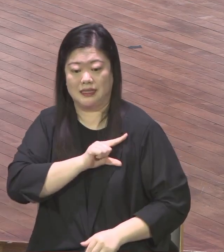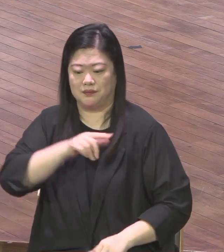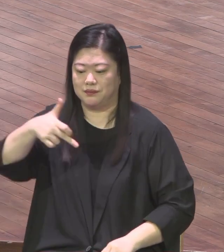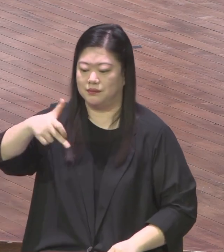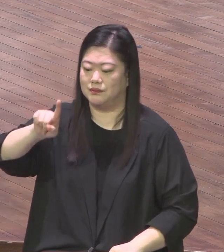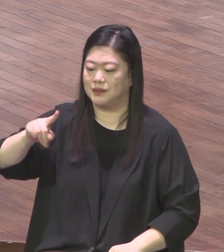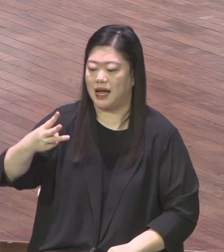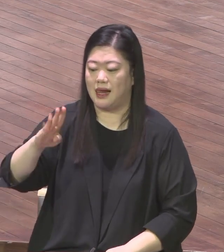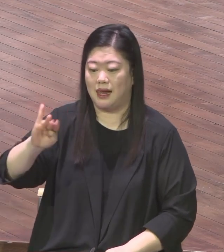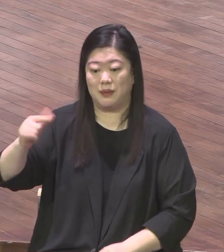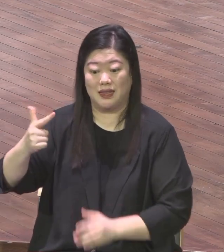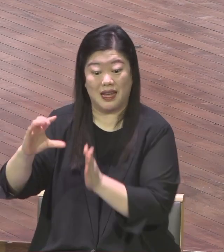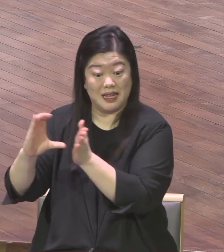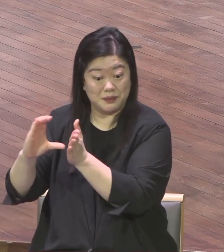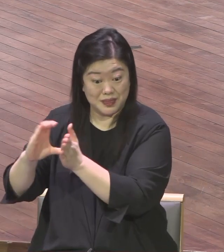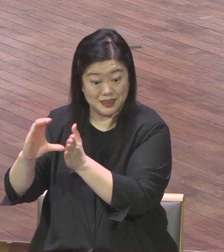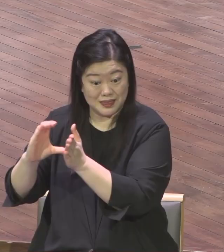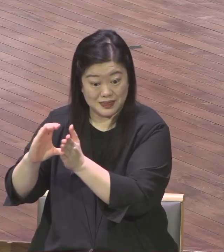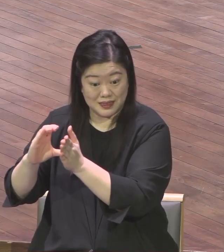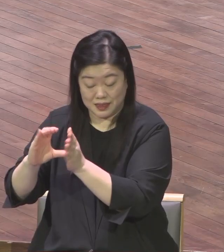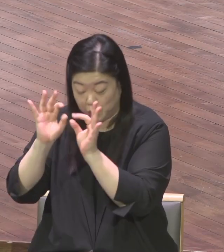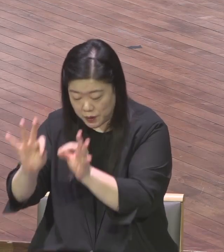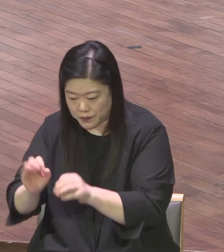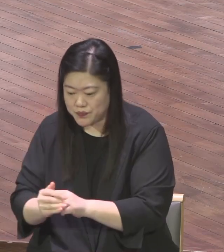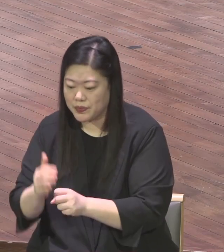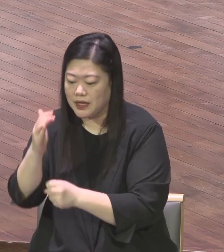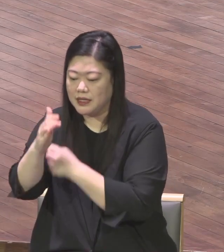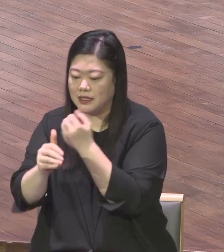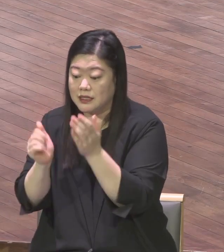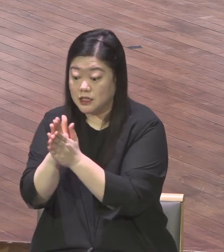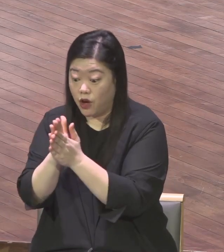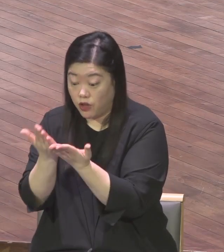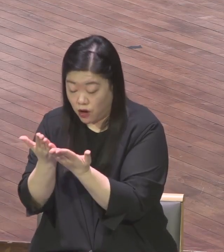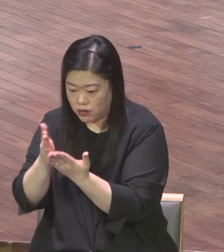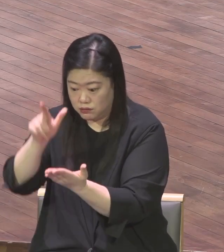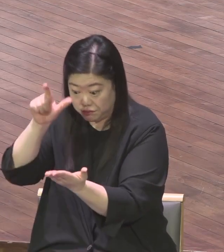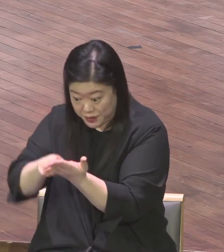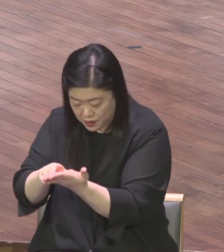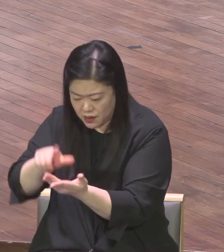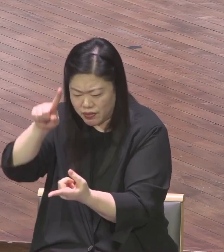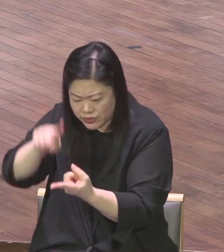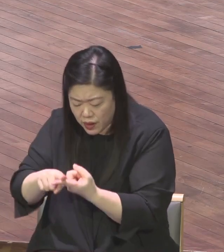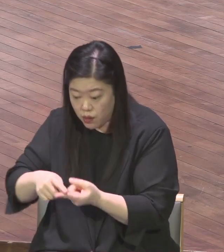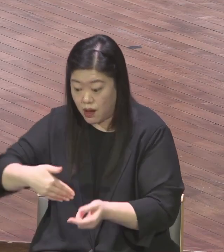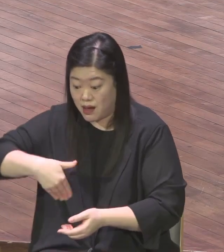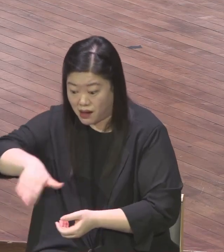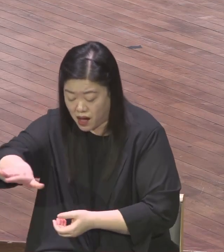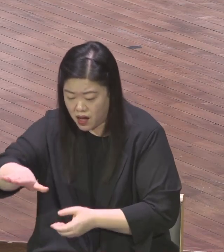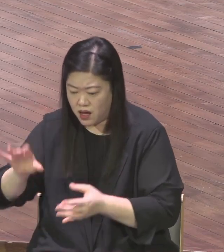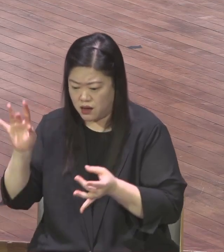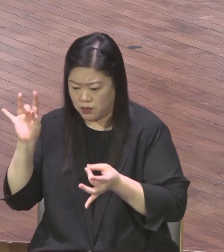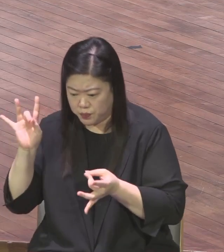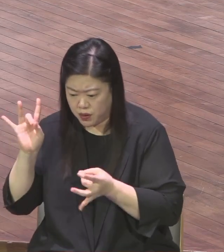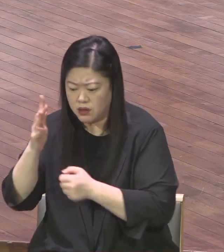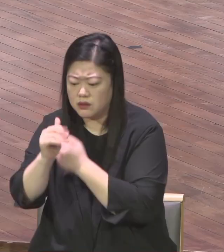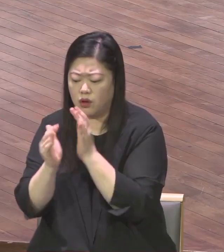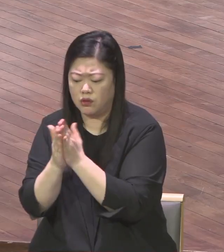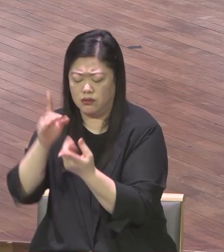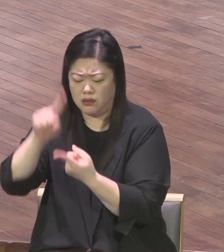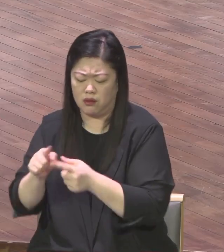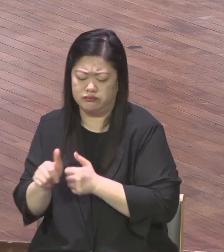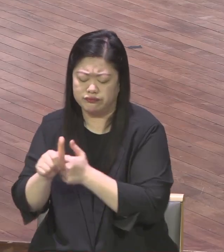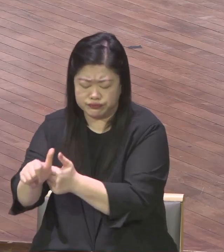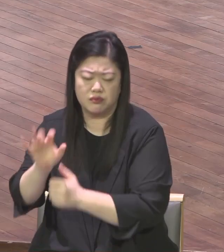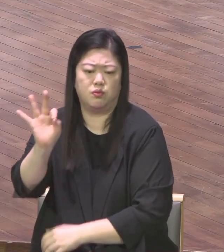이랬어요. 성경이 가는 데까지 가고 성경이 멈추면 멈추라 그랬어요. 성경 안에서